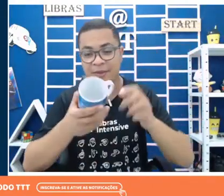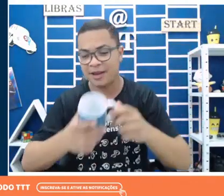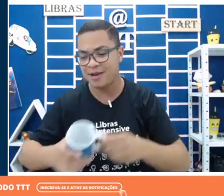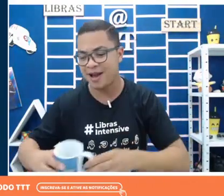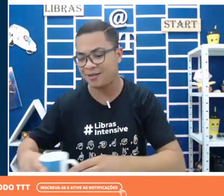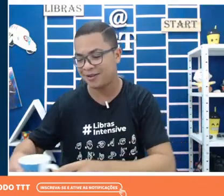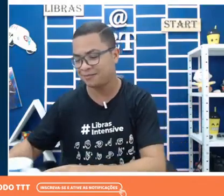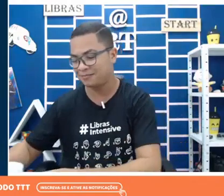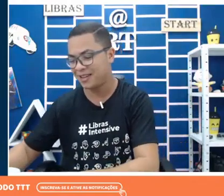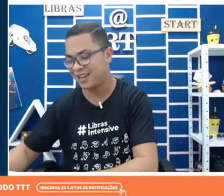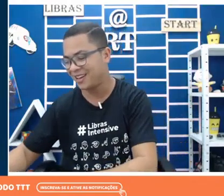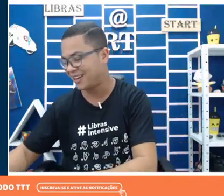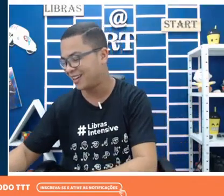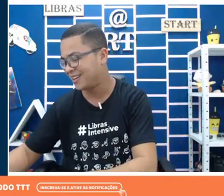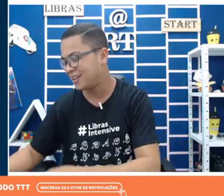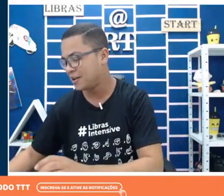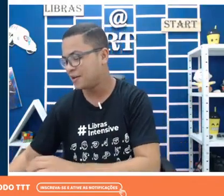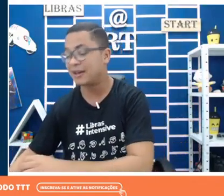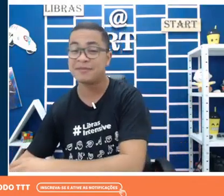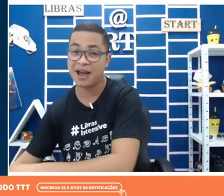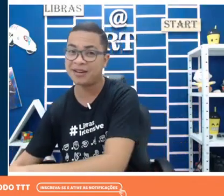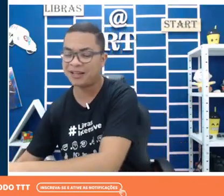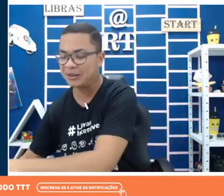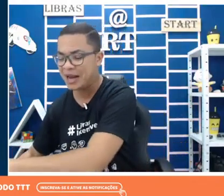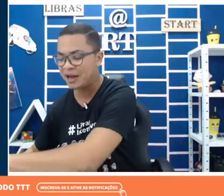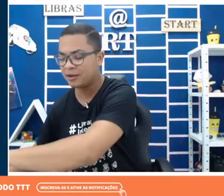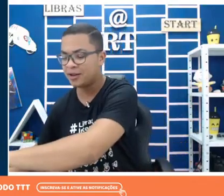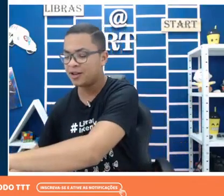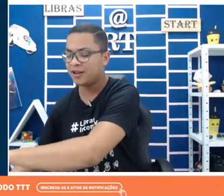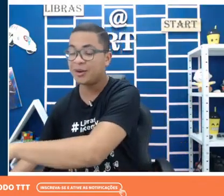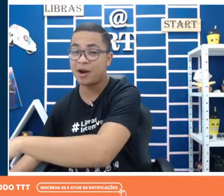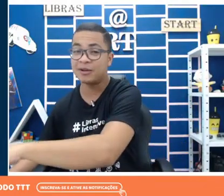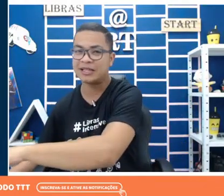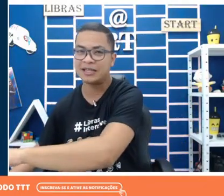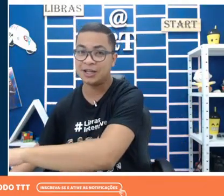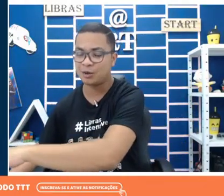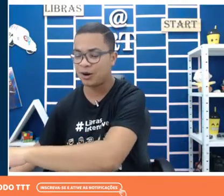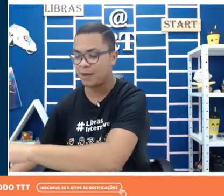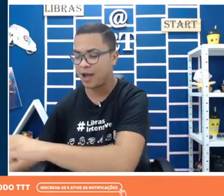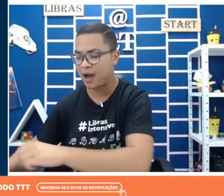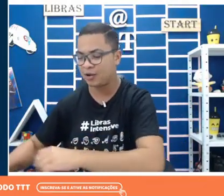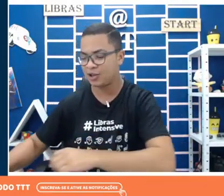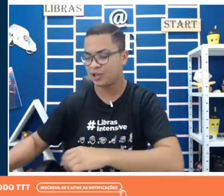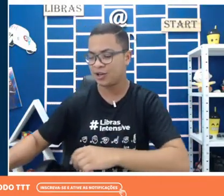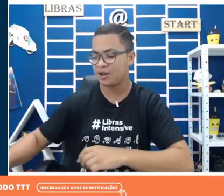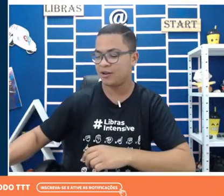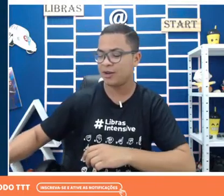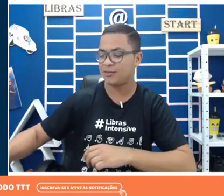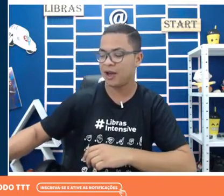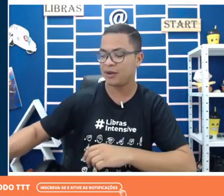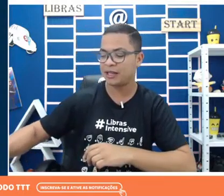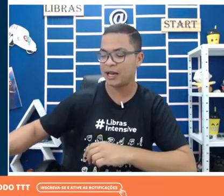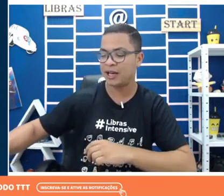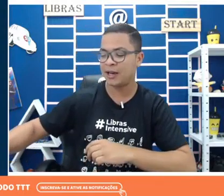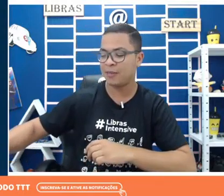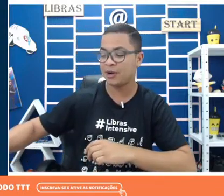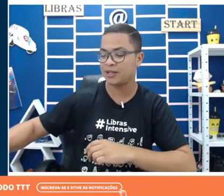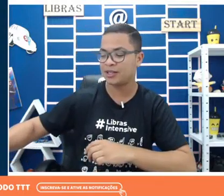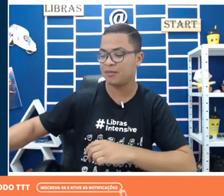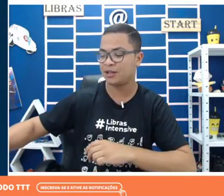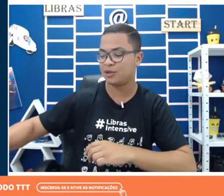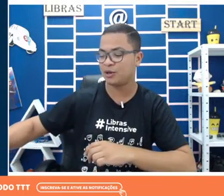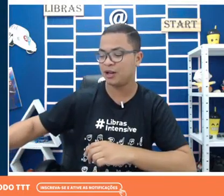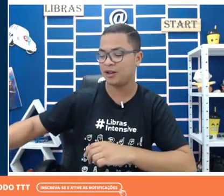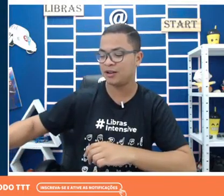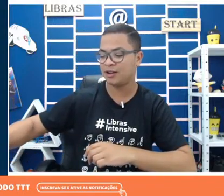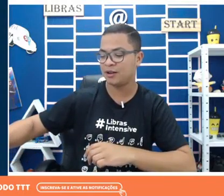Eu não peguei minha água. Mas minha água tá aqui do lado. Eu realmente esqueci de colocar minha água, gente. Mas minha aguinha tá aqui. É porque eu